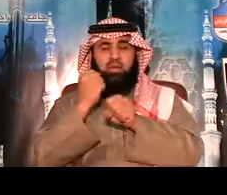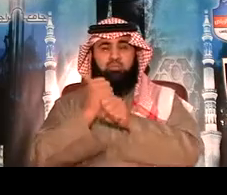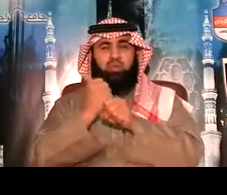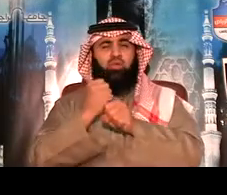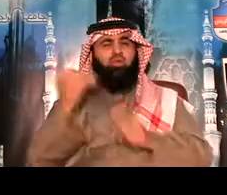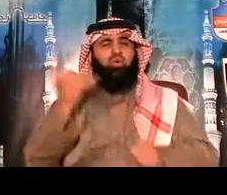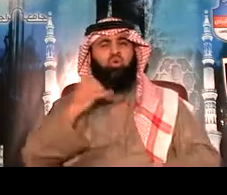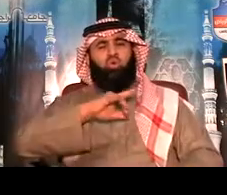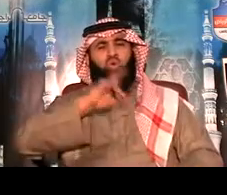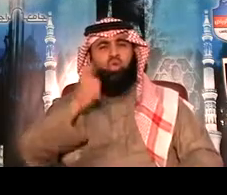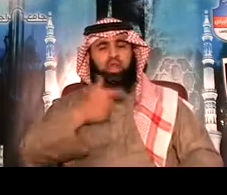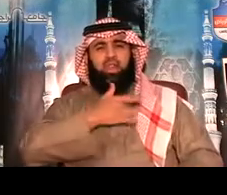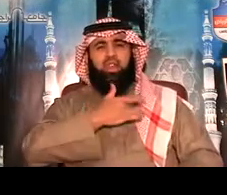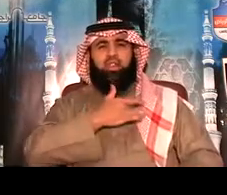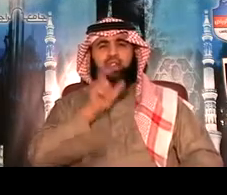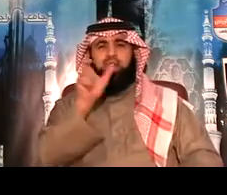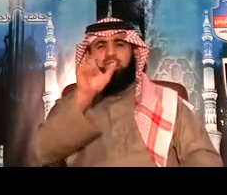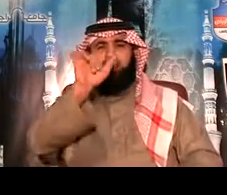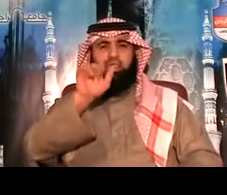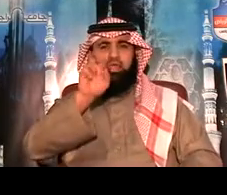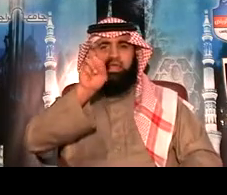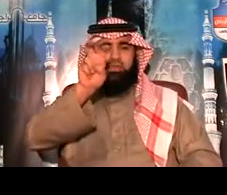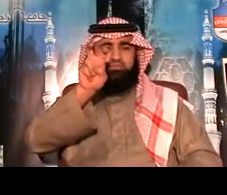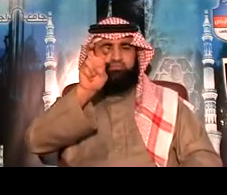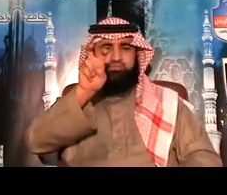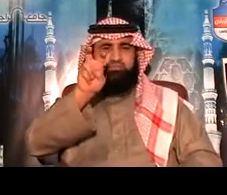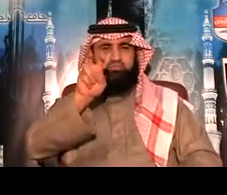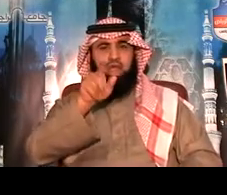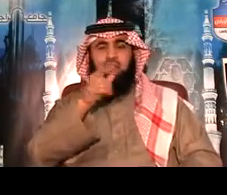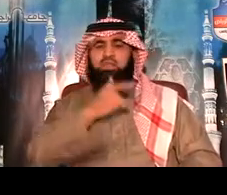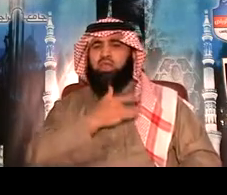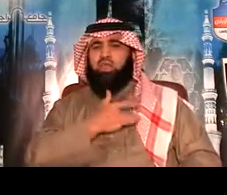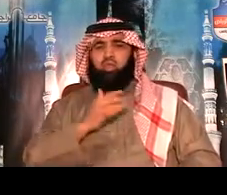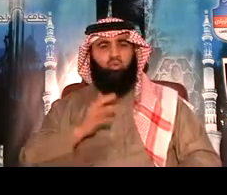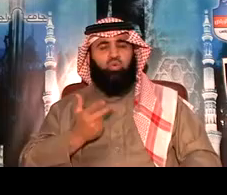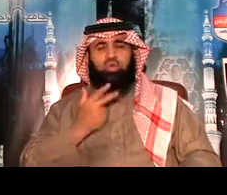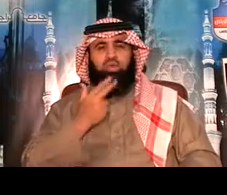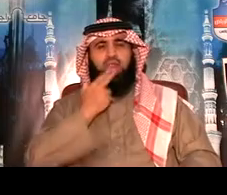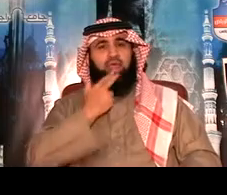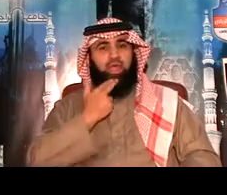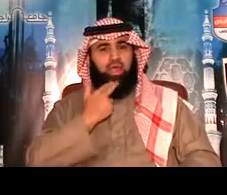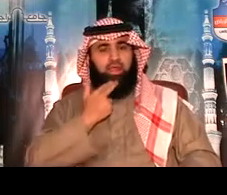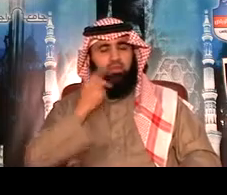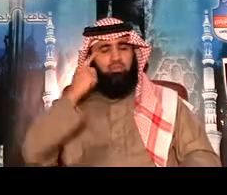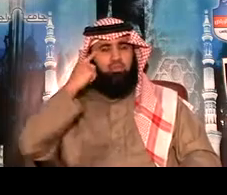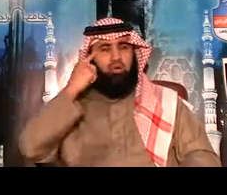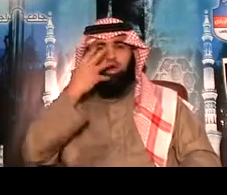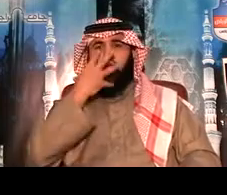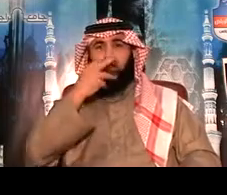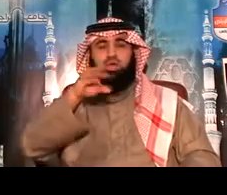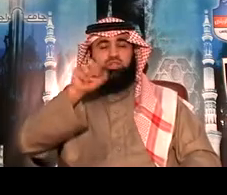بالنيات، وإنما لكل امرئ ما نوى. فمن كانت هجرته إلى الله